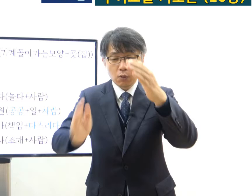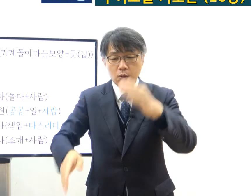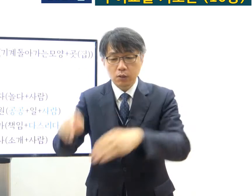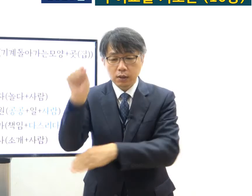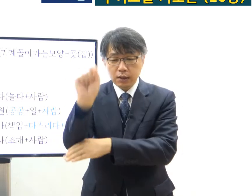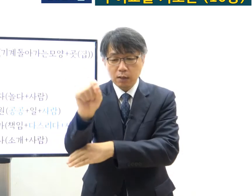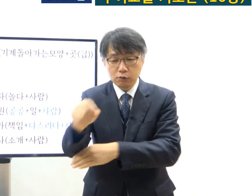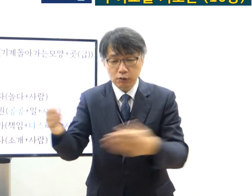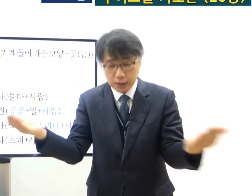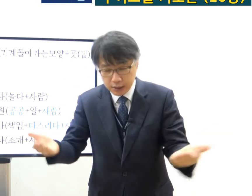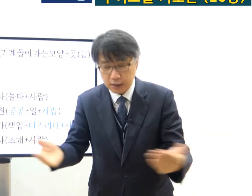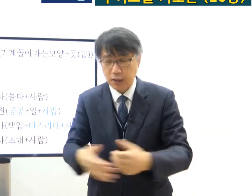공공 사무 일 이렇게